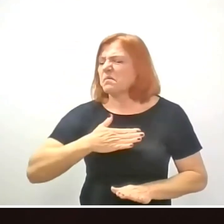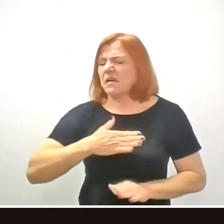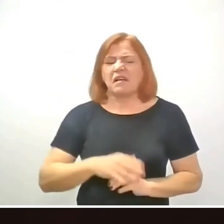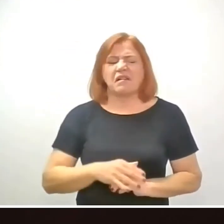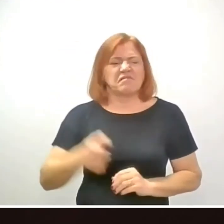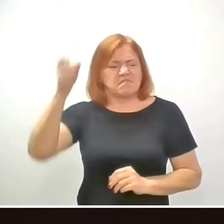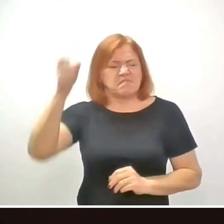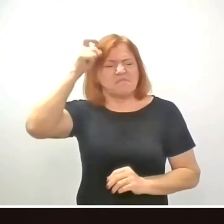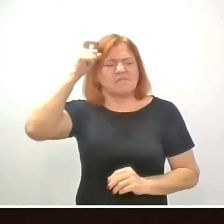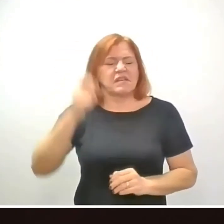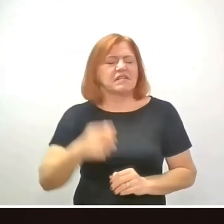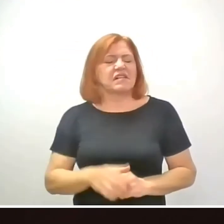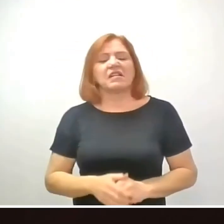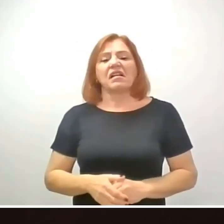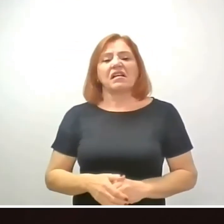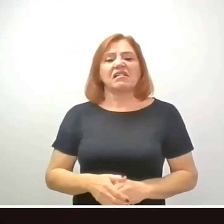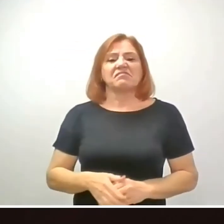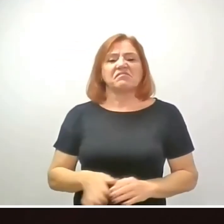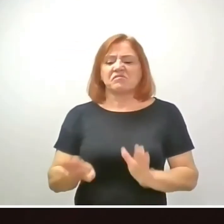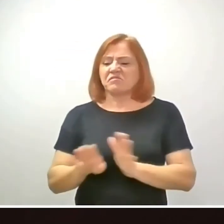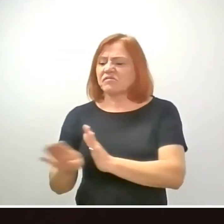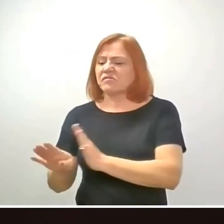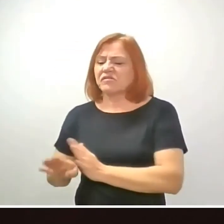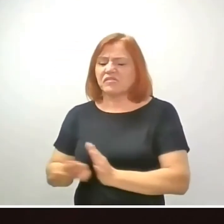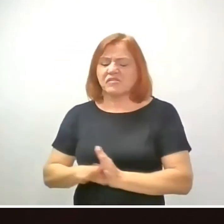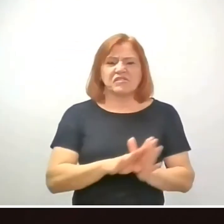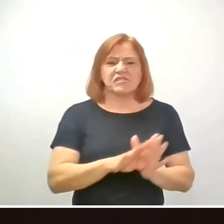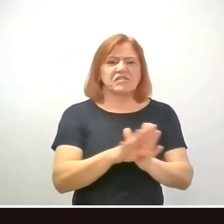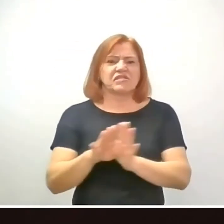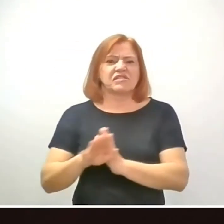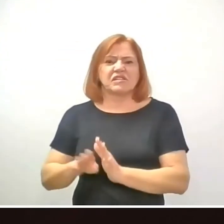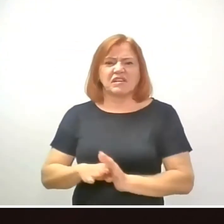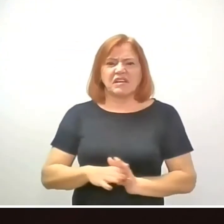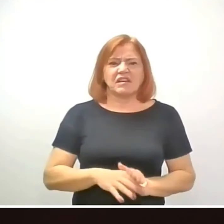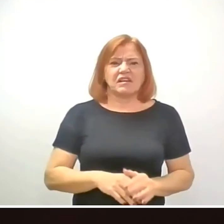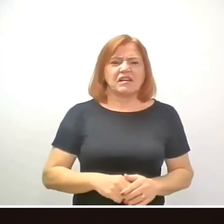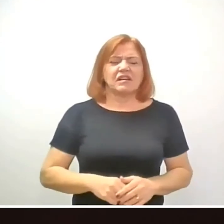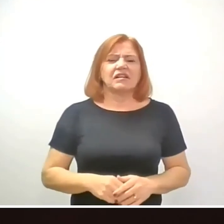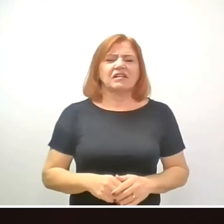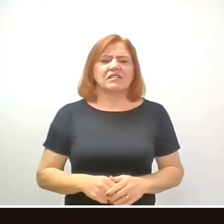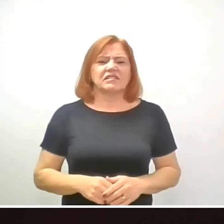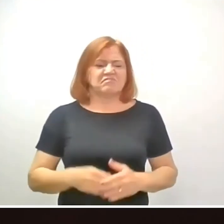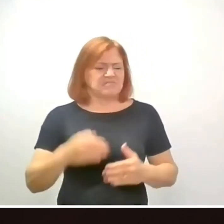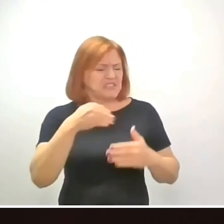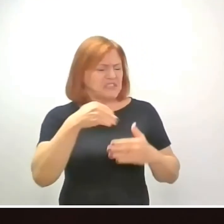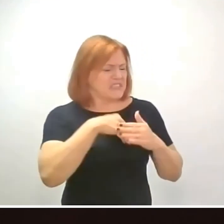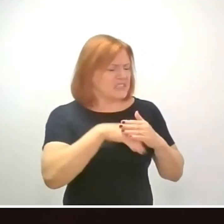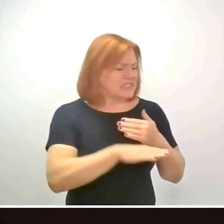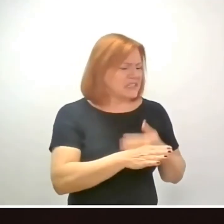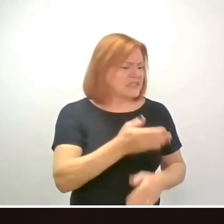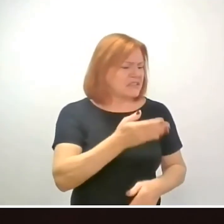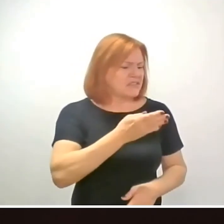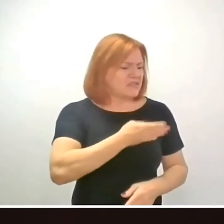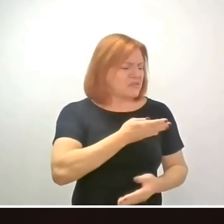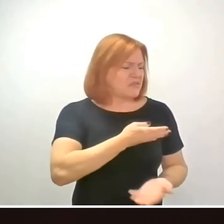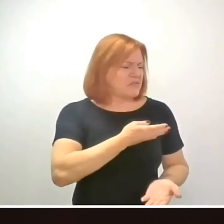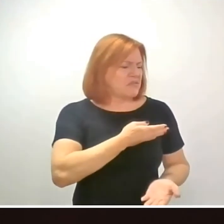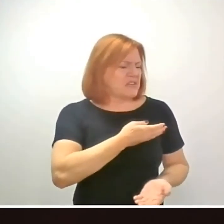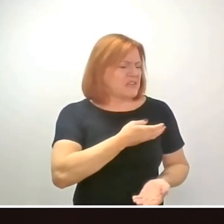invadindo, né, o coração dos nossos meninos, nossas crianças, com esses